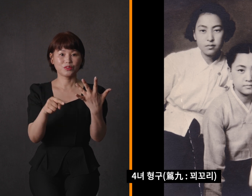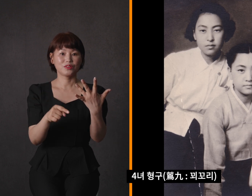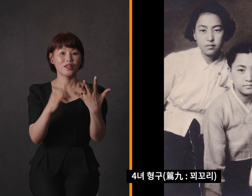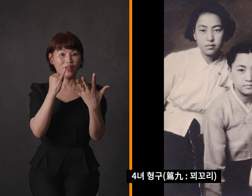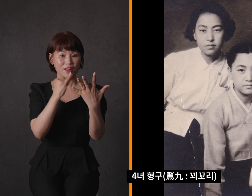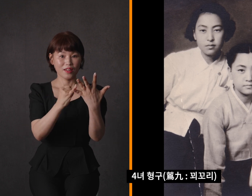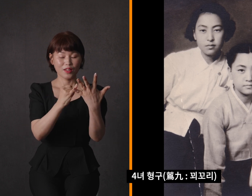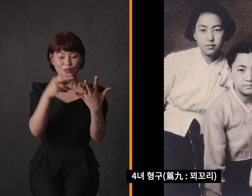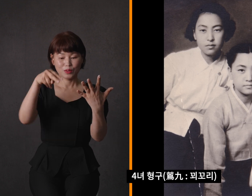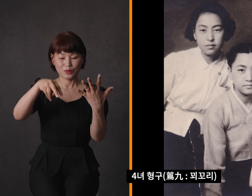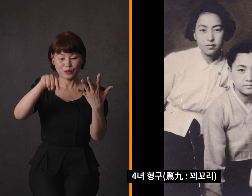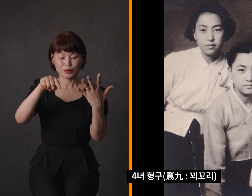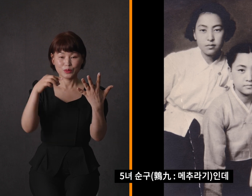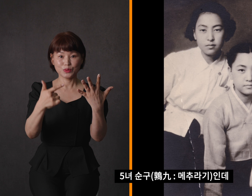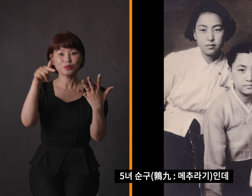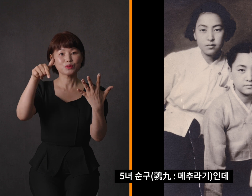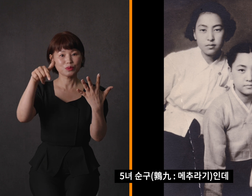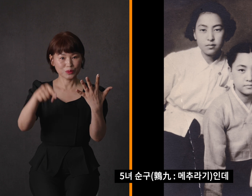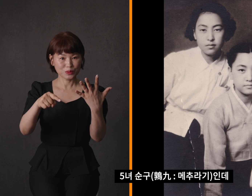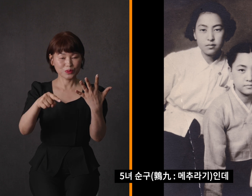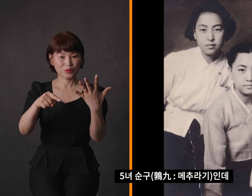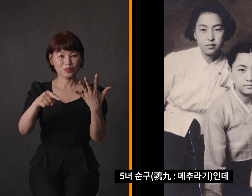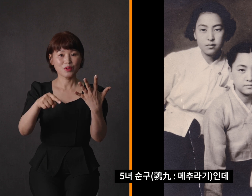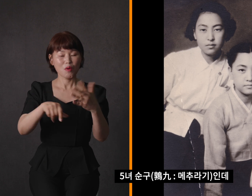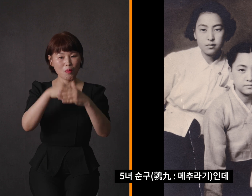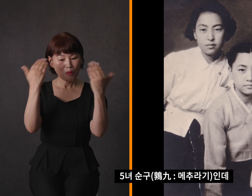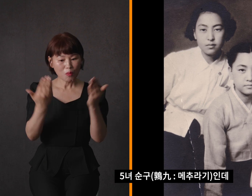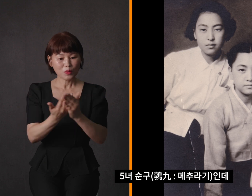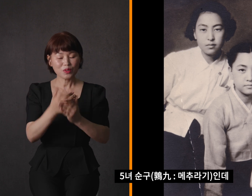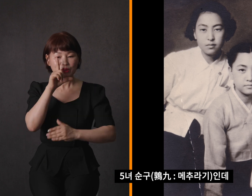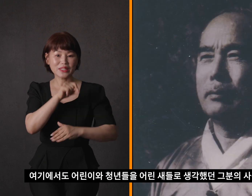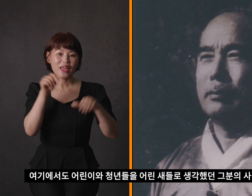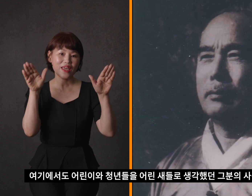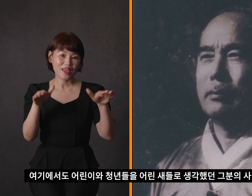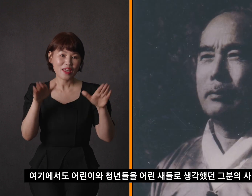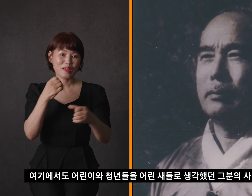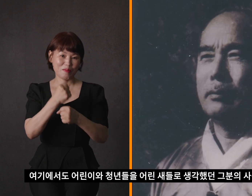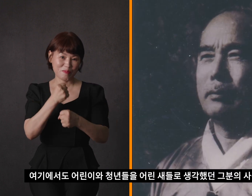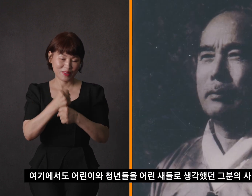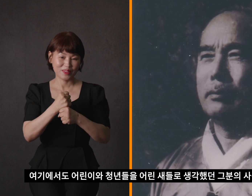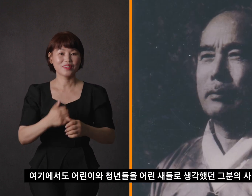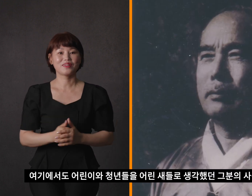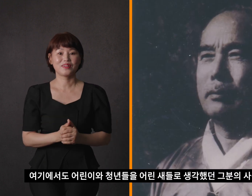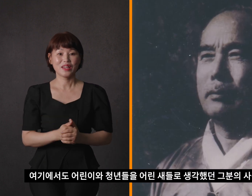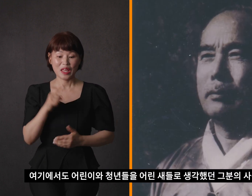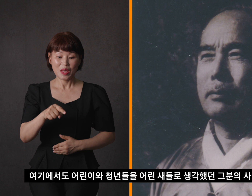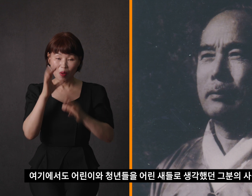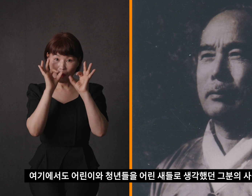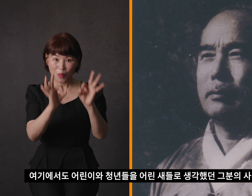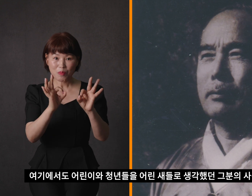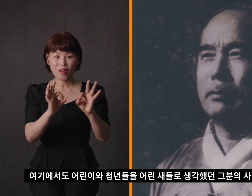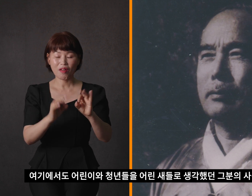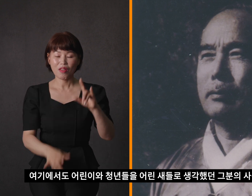형구, 꾀꼬리, 오녀 순구, 메추라기인데 여기에서도 어린이와